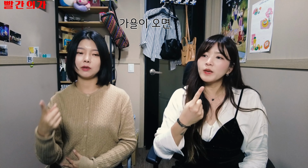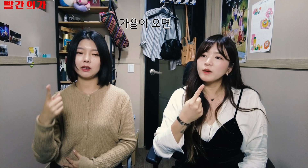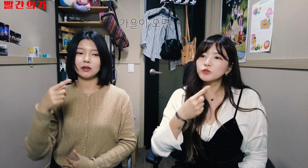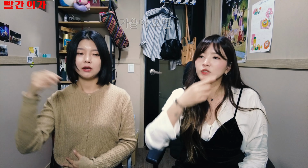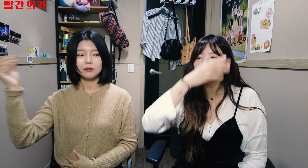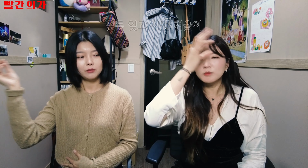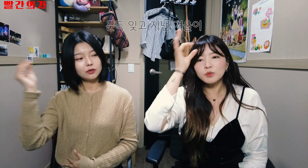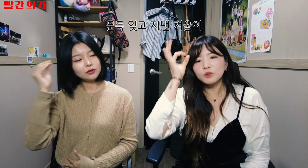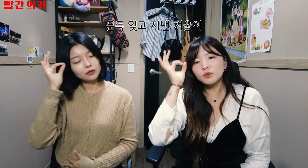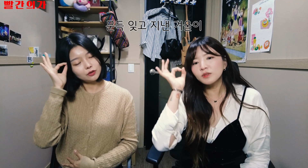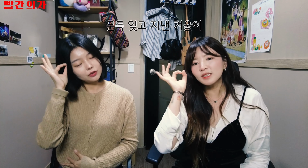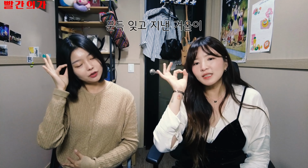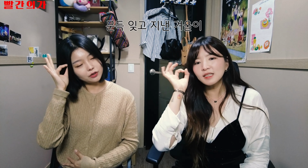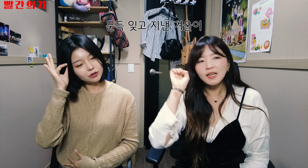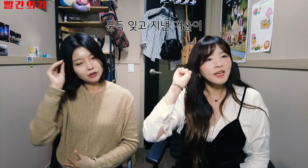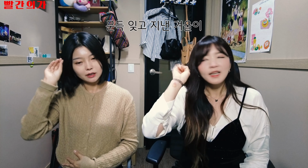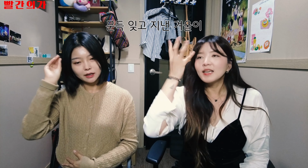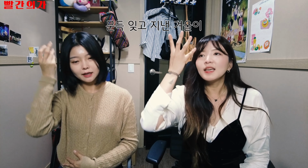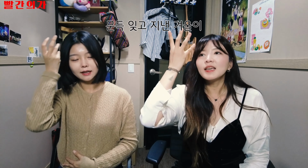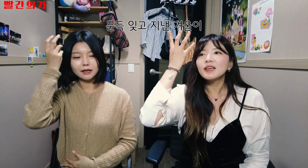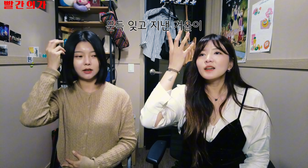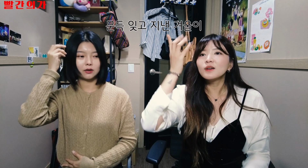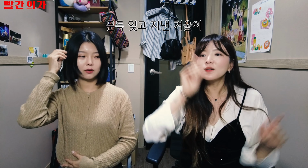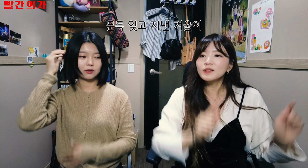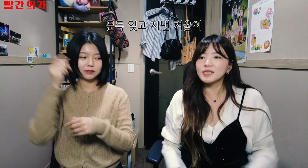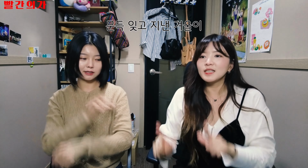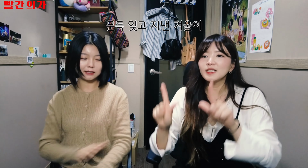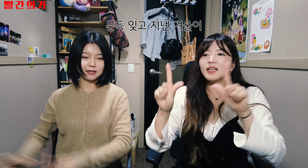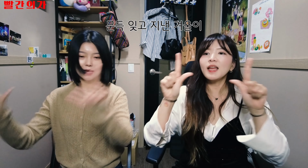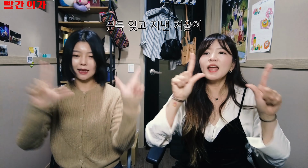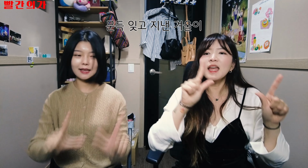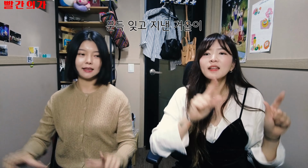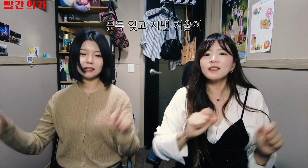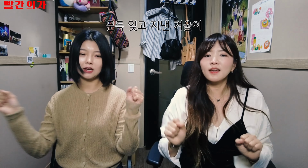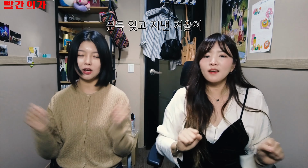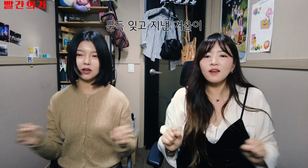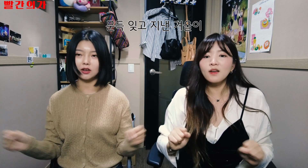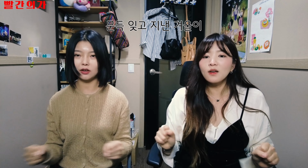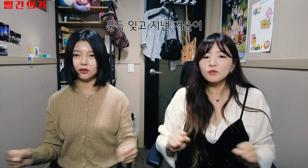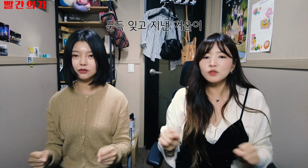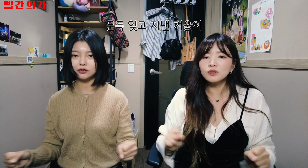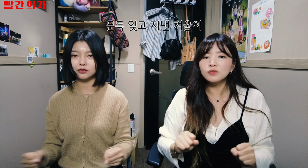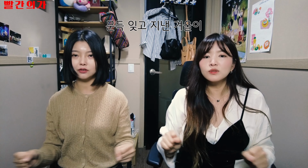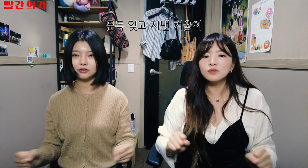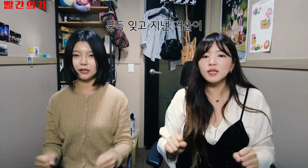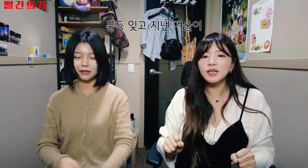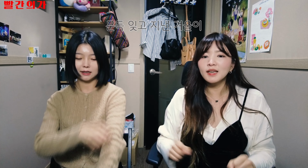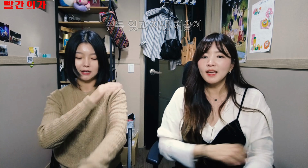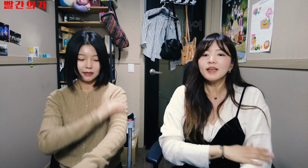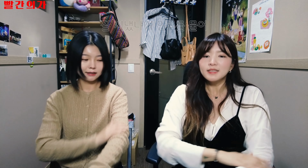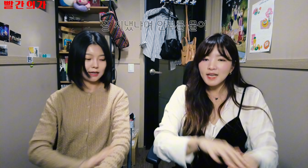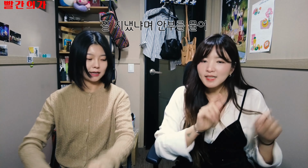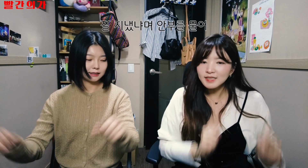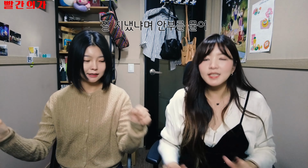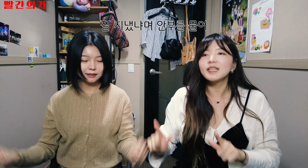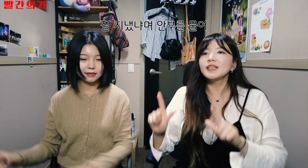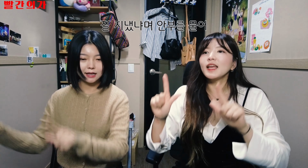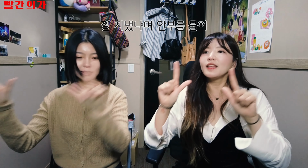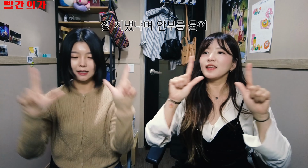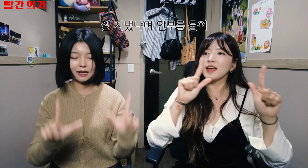오면 문득 잊고 지낸 겨울이 잘